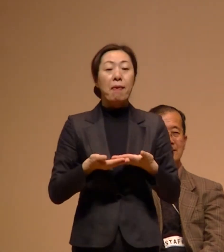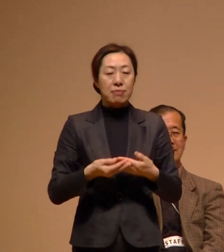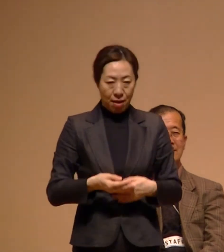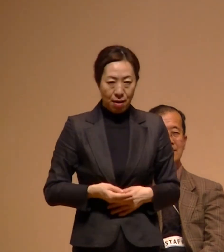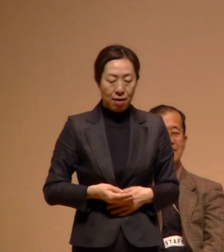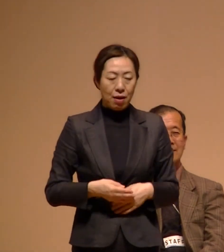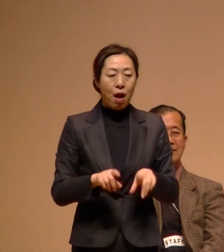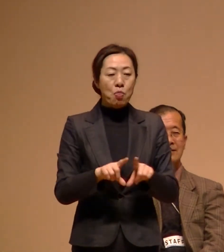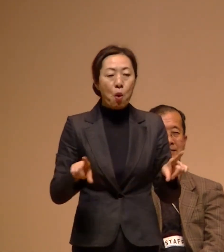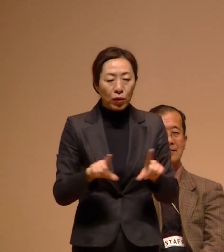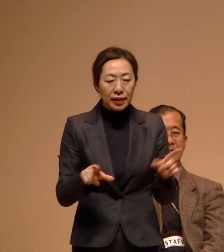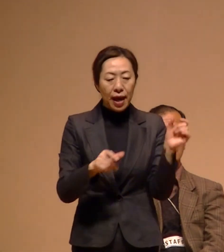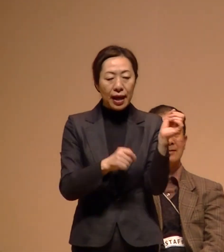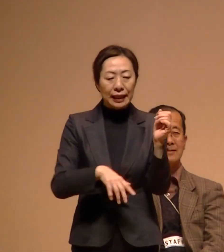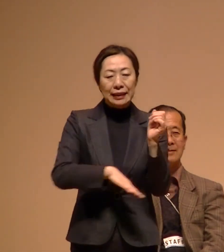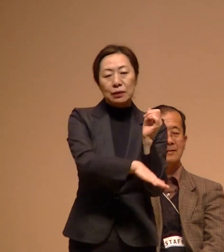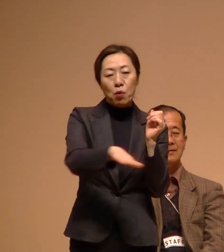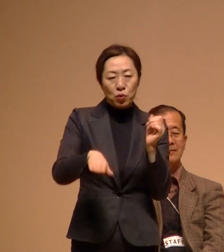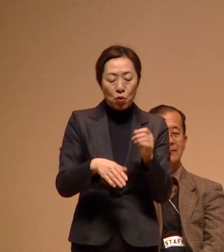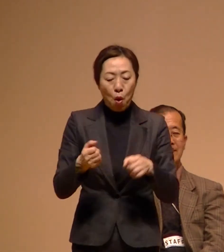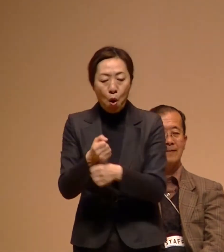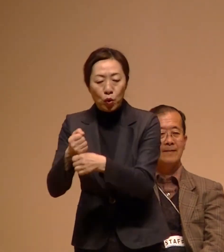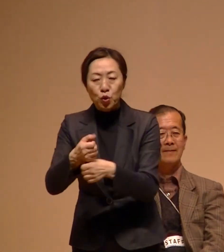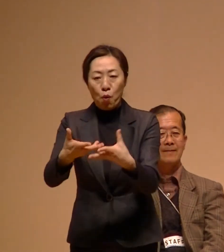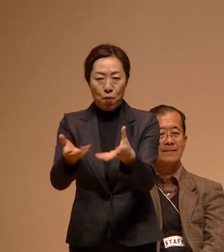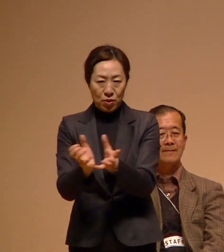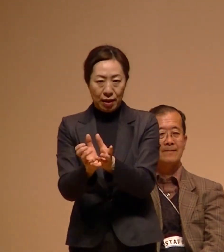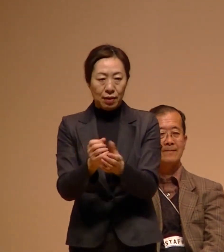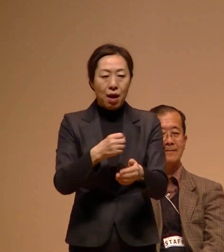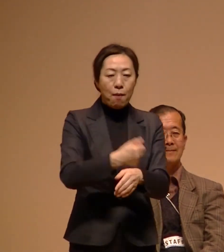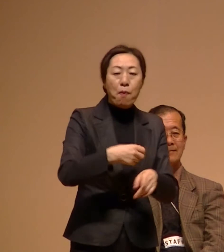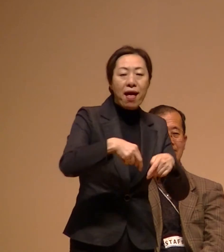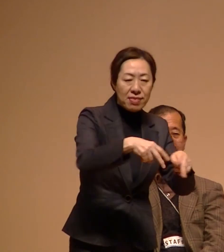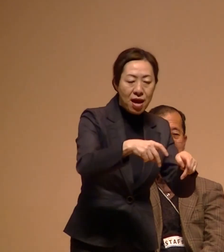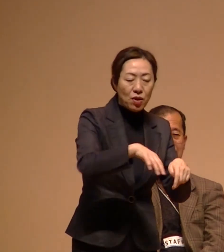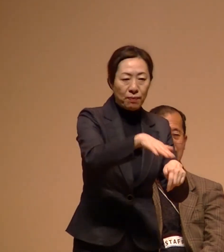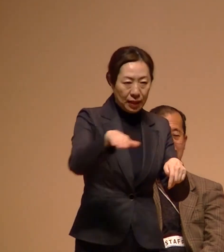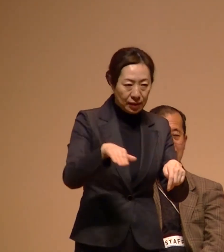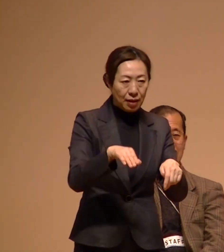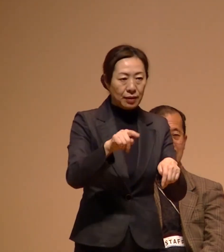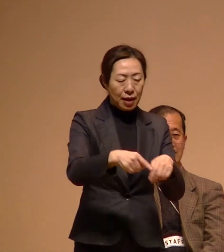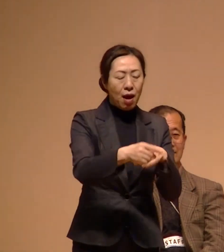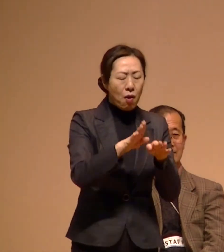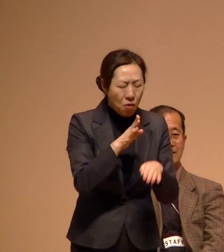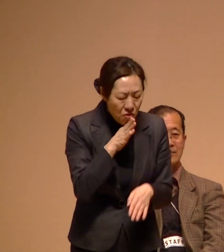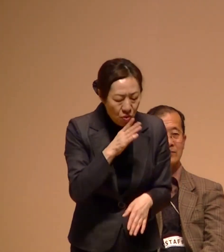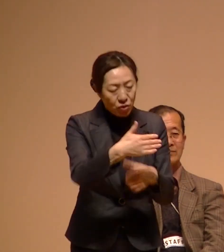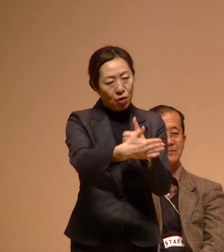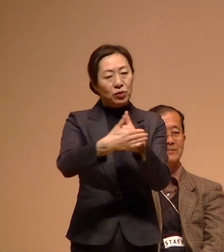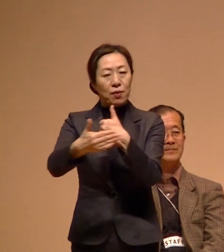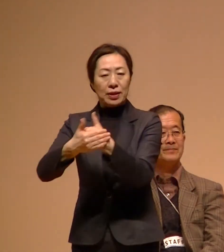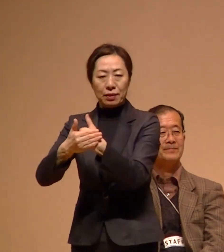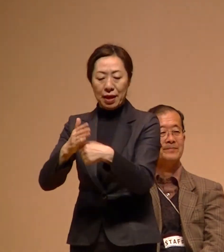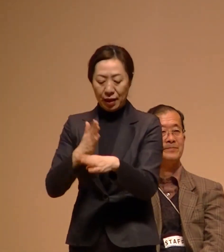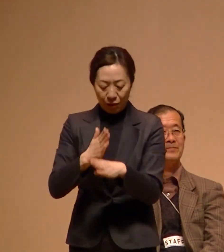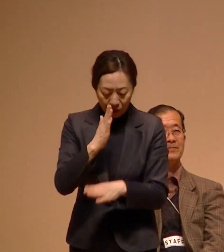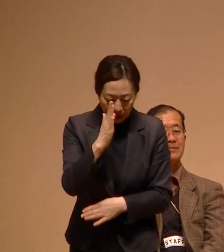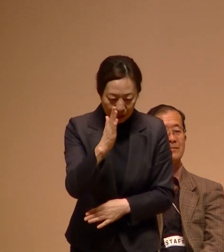当然地元の消防団の方、またボランティアの皆様、本当にお世話になりましてありがとうござい